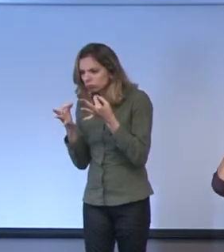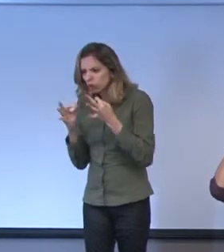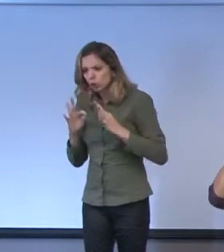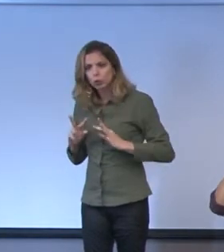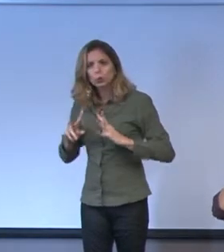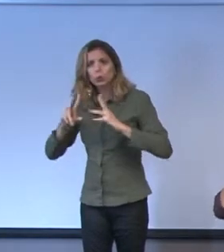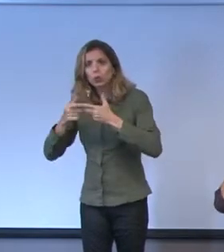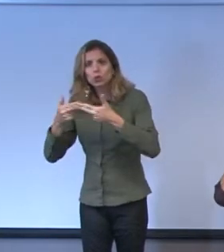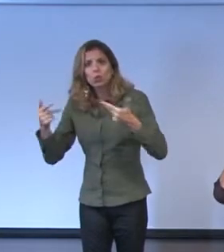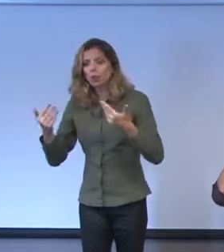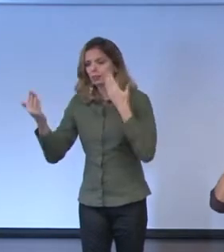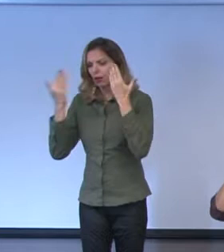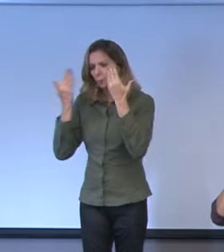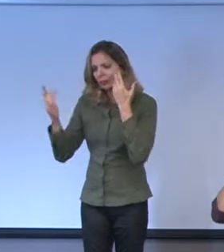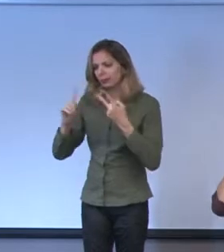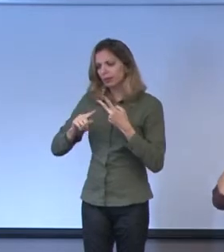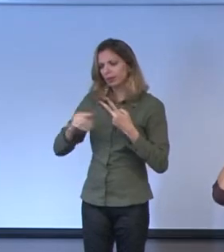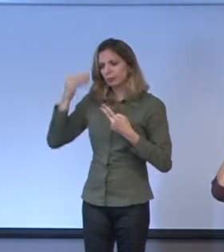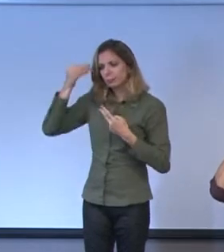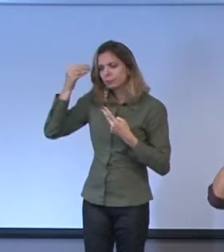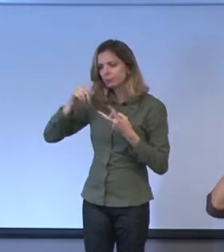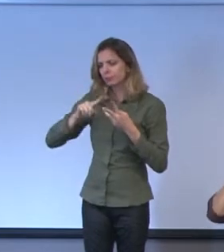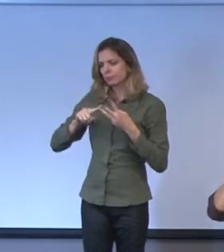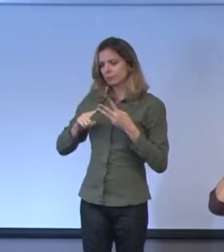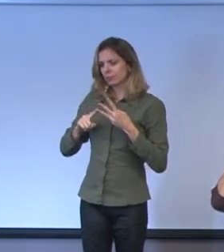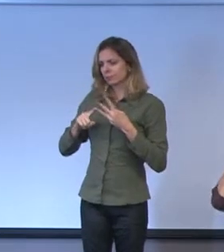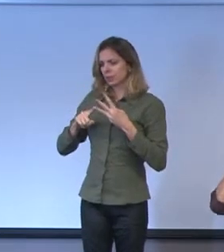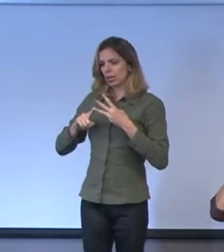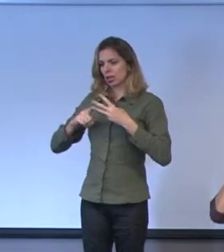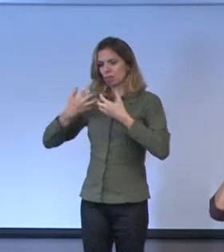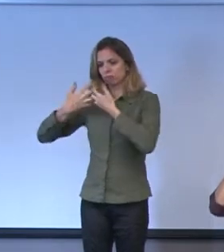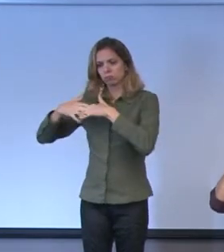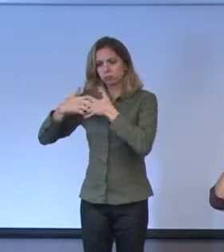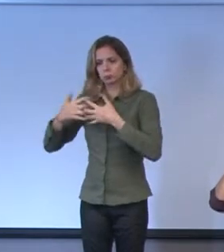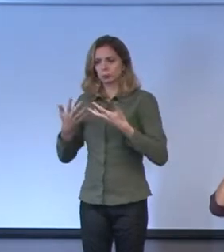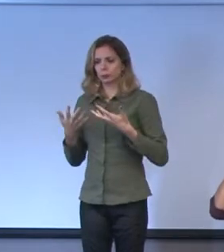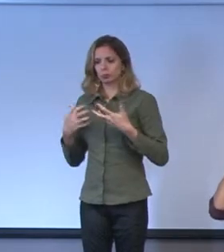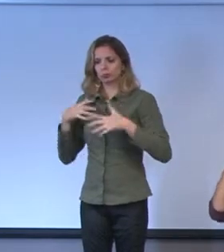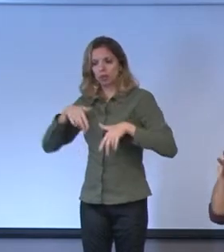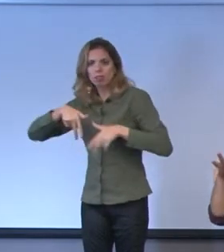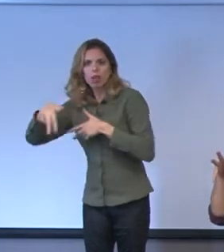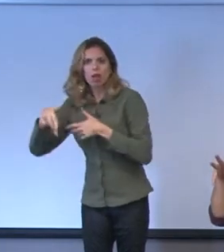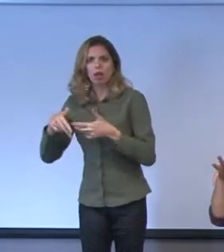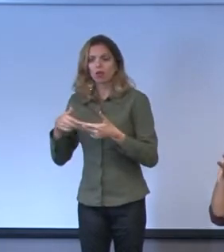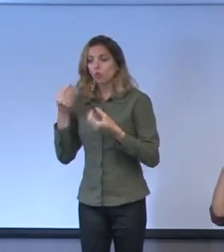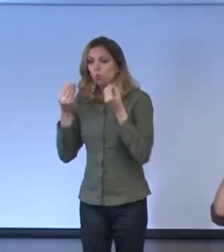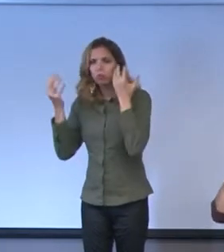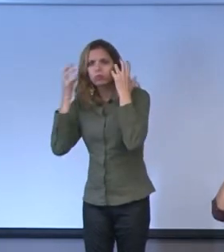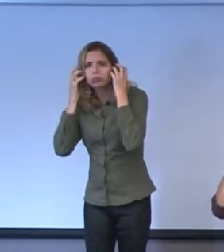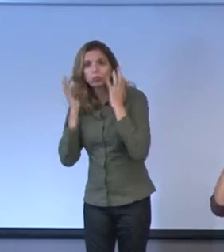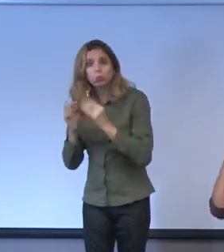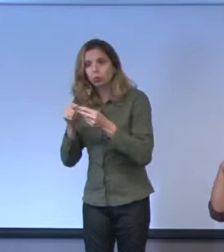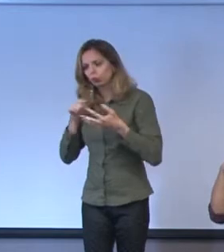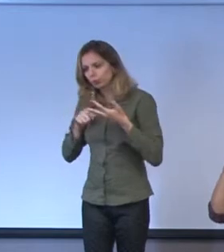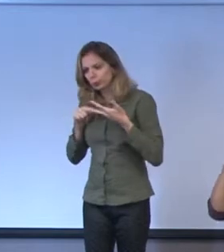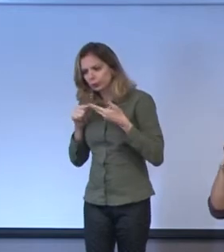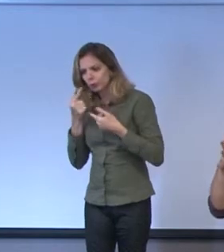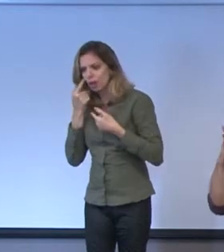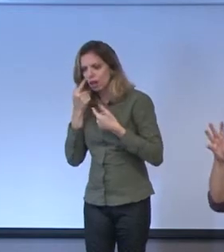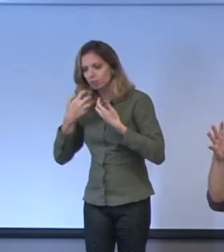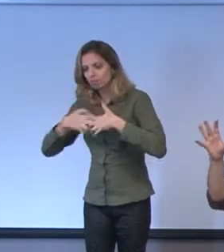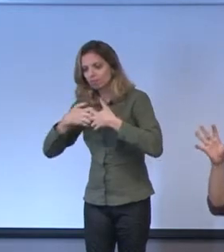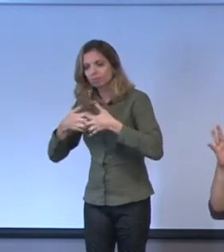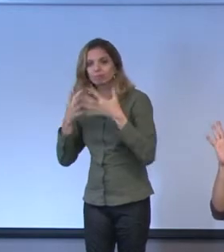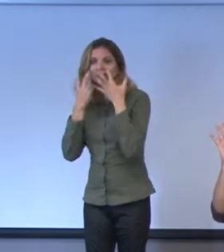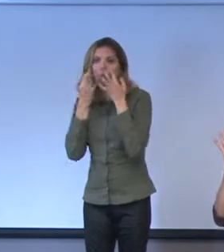necessidades terapêuticas, psiquiátricas, motoras, enfim. E parte delas, né, parte importante delas, que estão